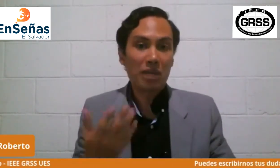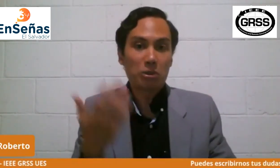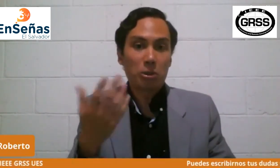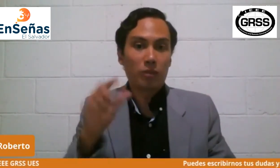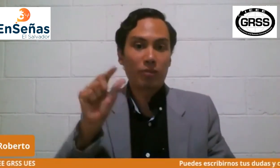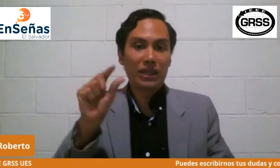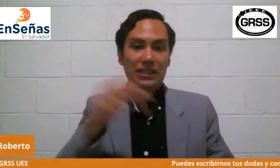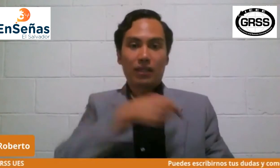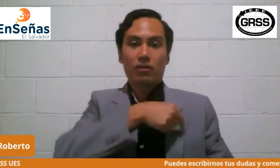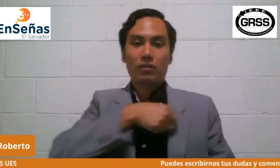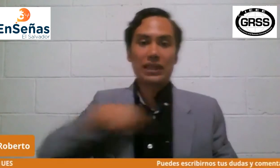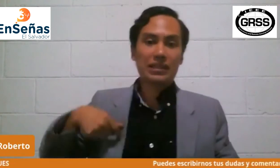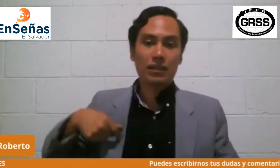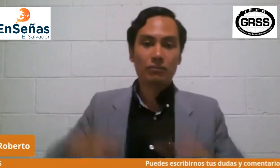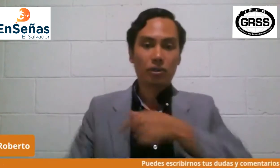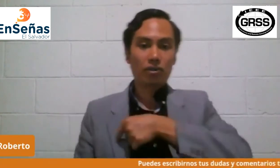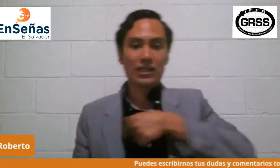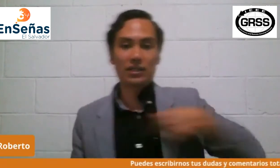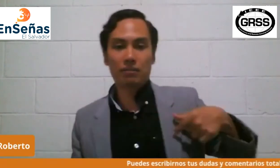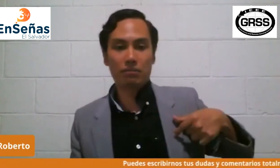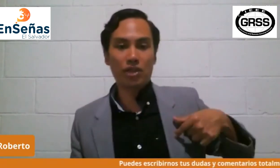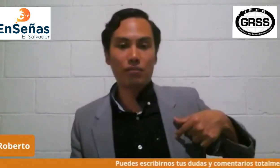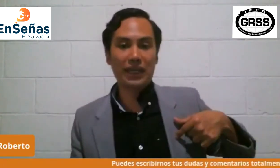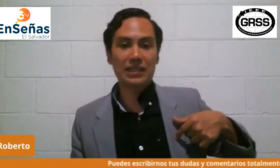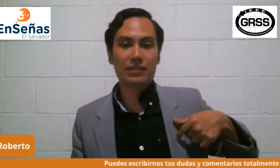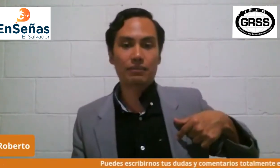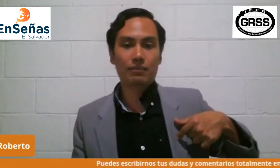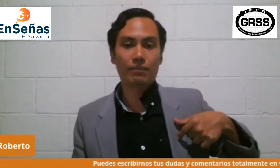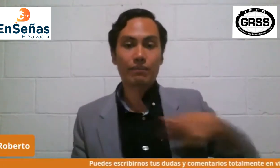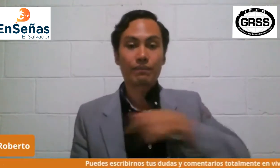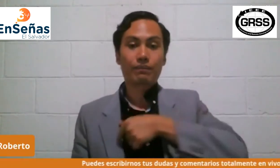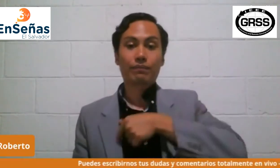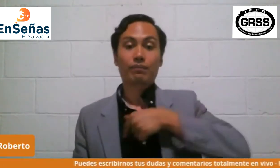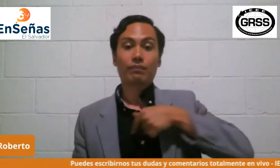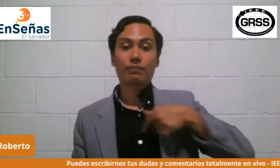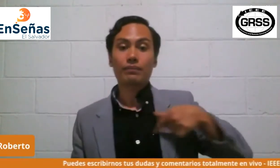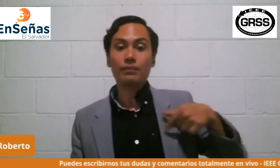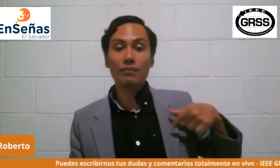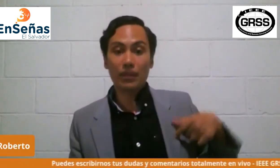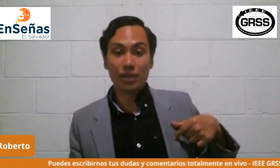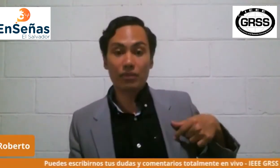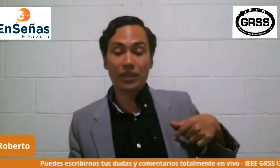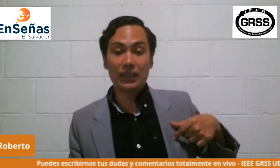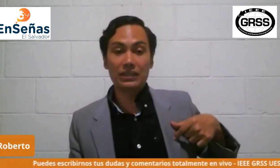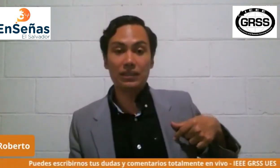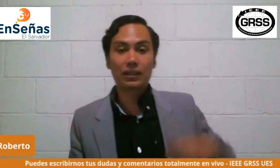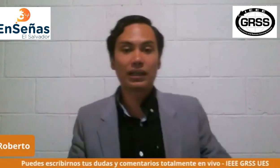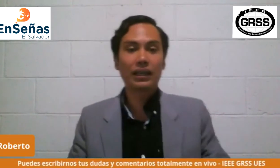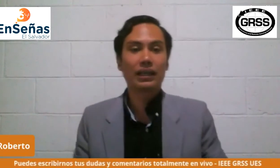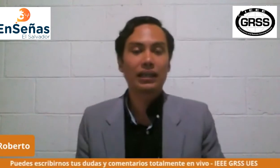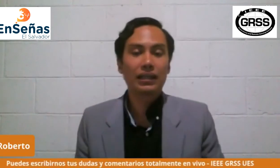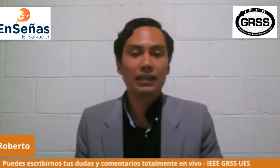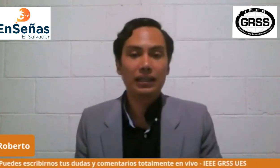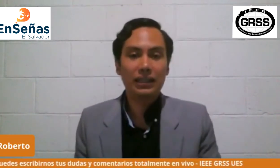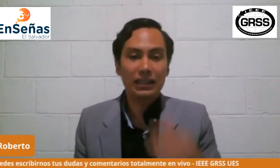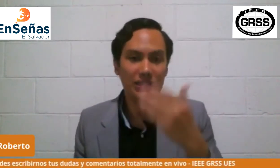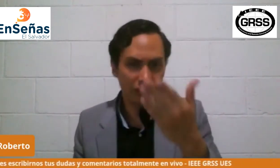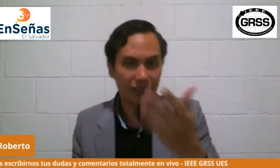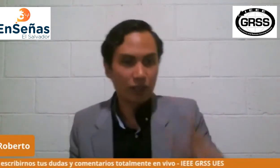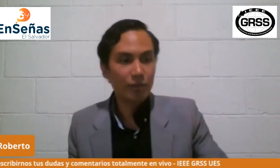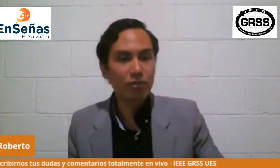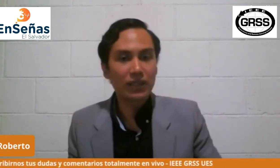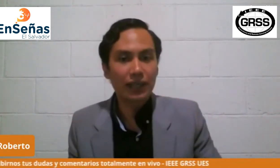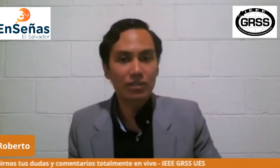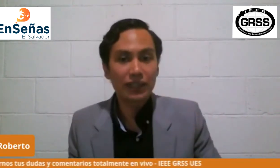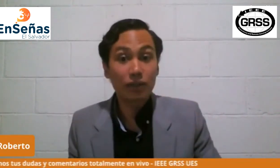importa la mano, no. Puede ser con esta o con esta. Mi nombre es. Mi nombre es. Y si yo le